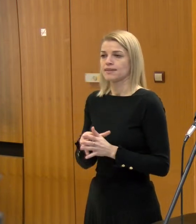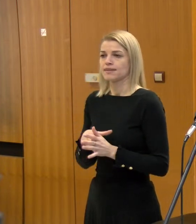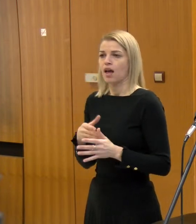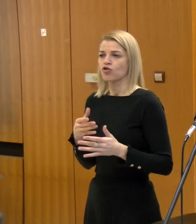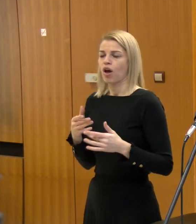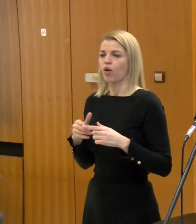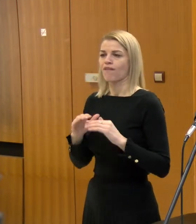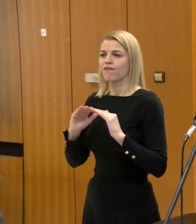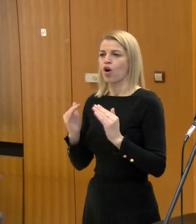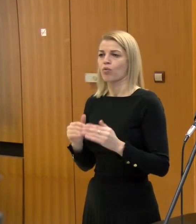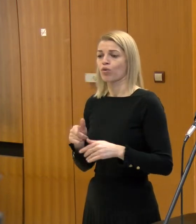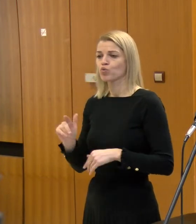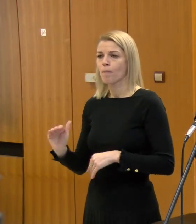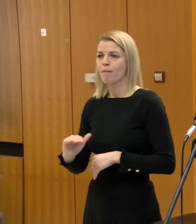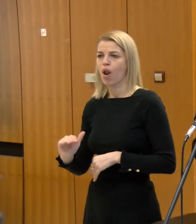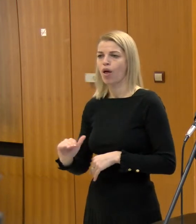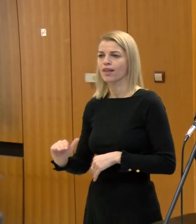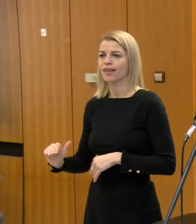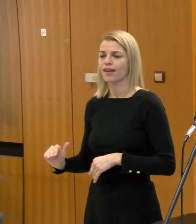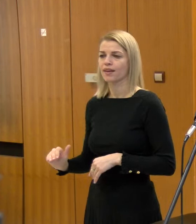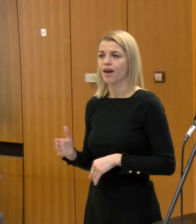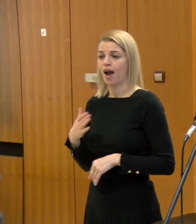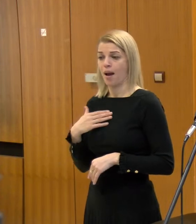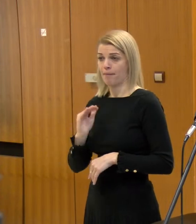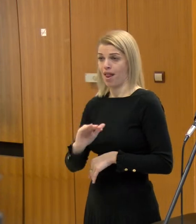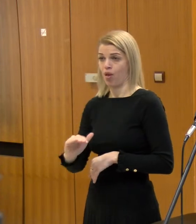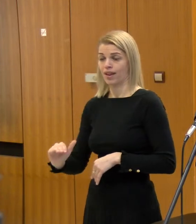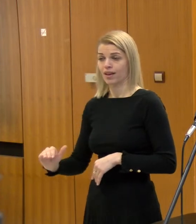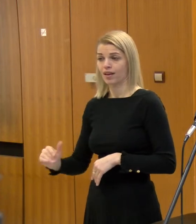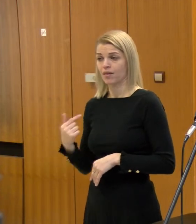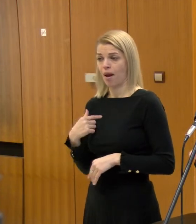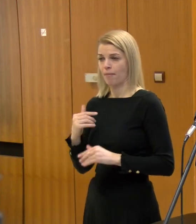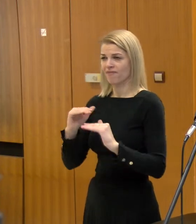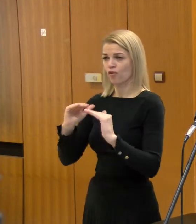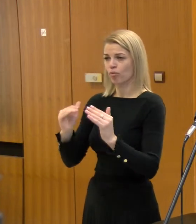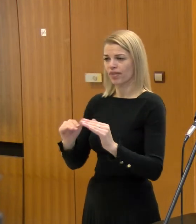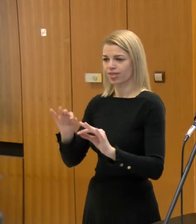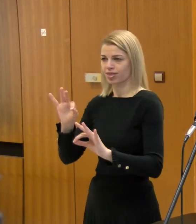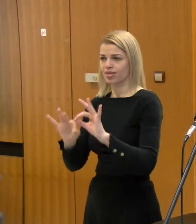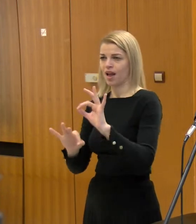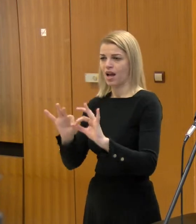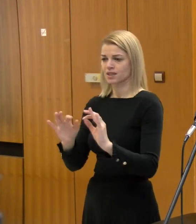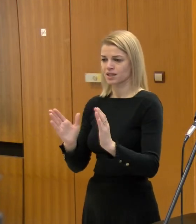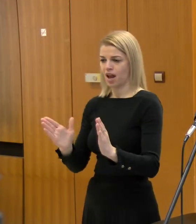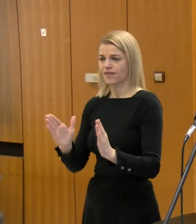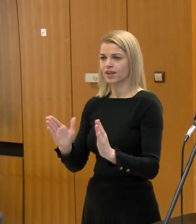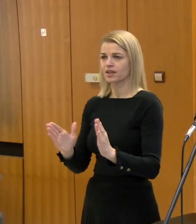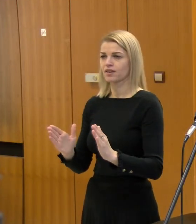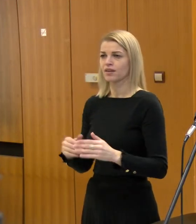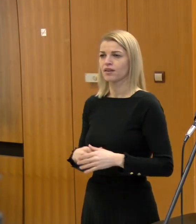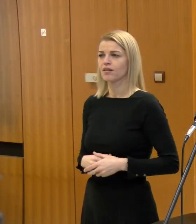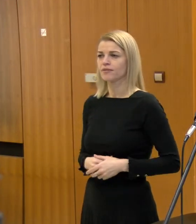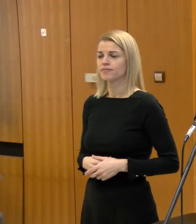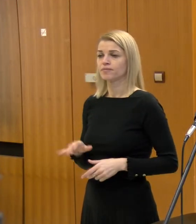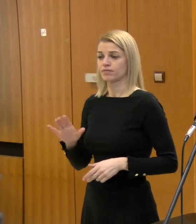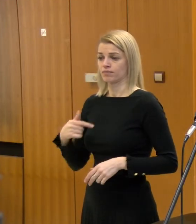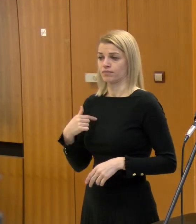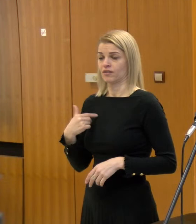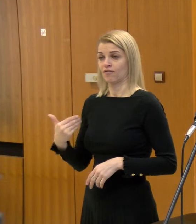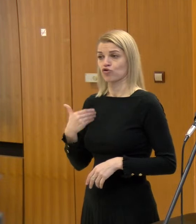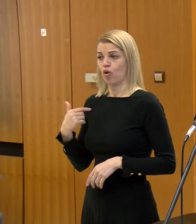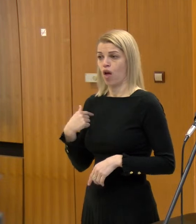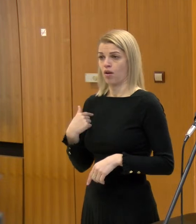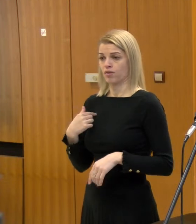to maloleté deti. A my máme maloleté deti formovať a nastavovať a byť, my v škole máme